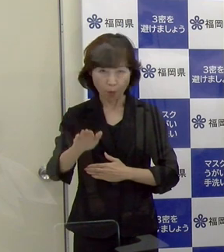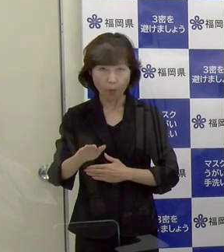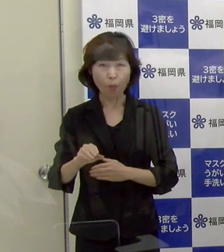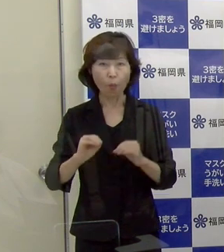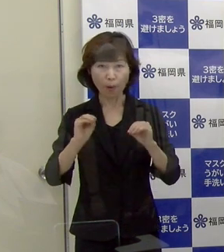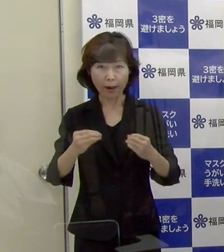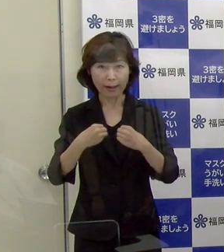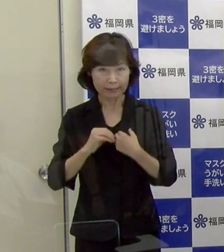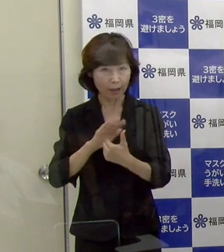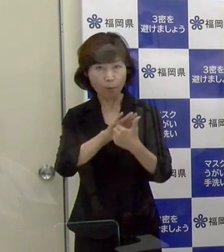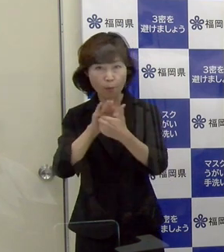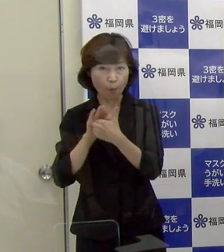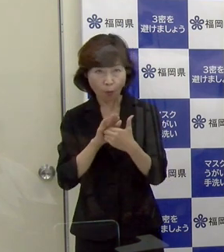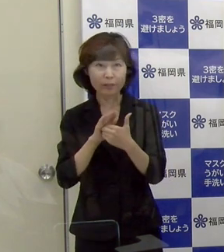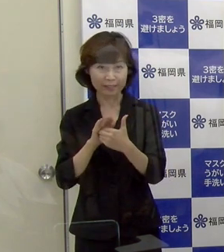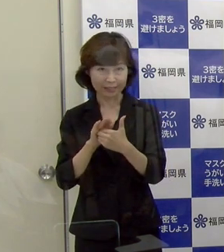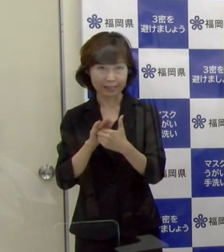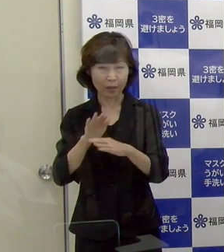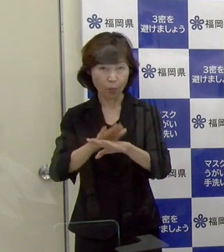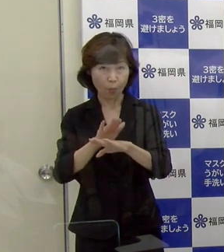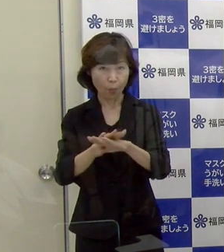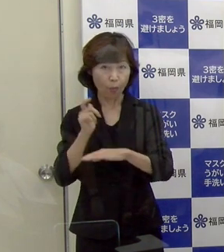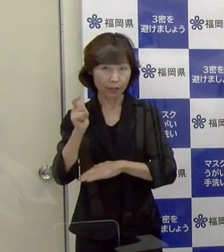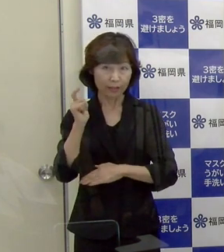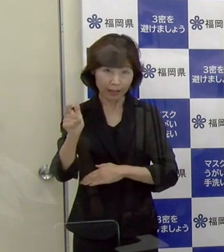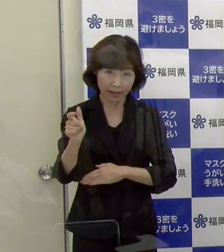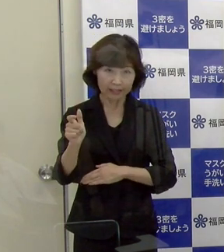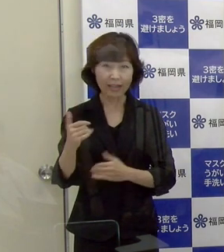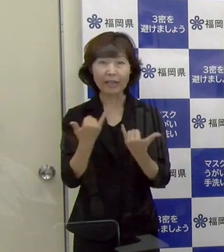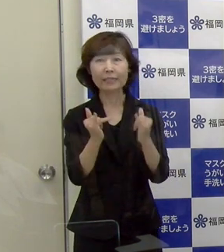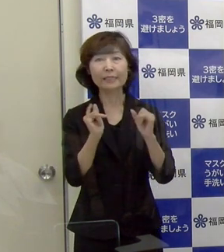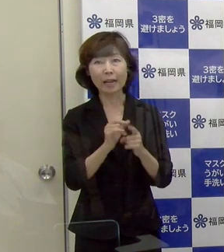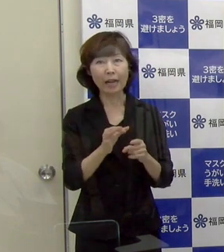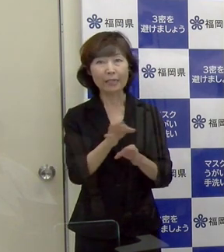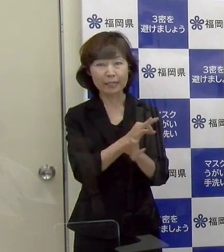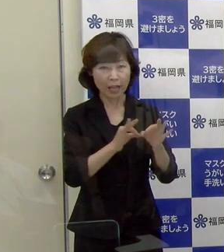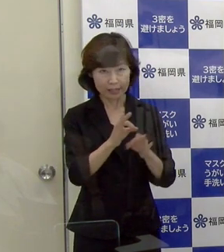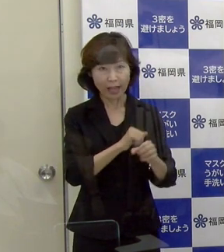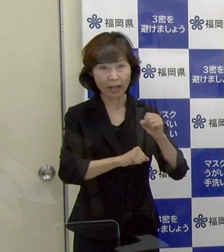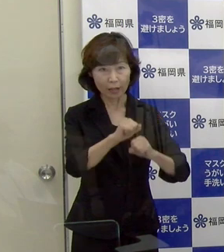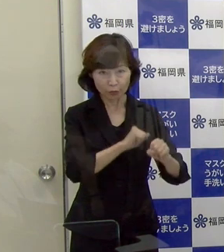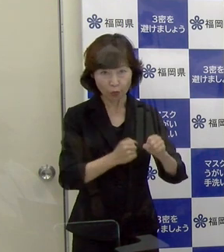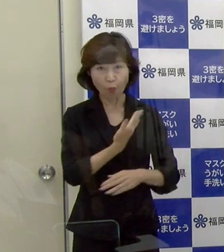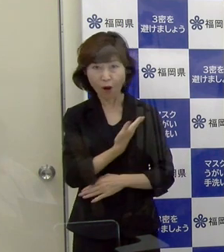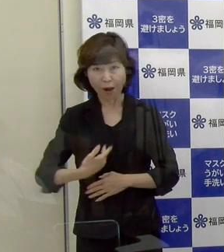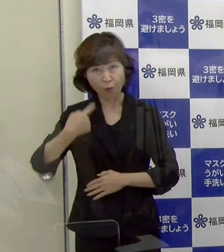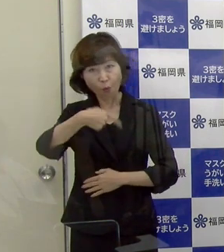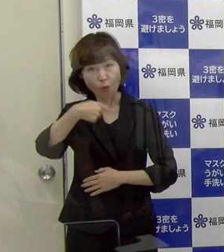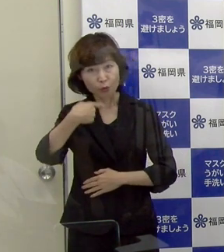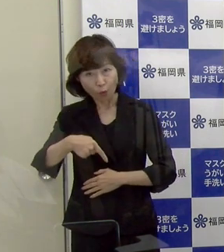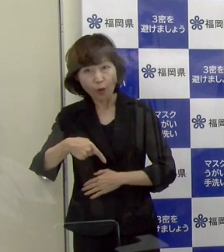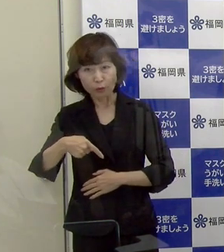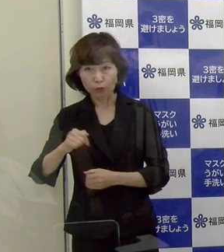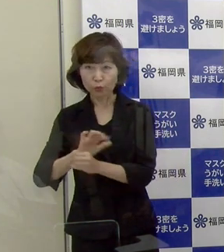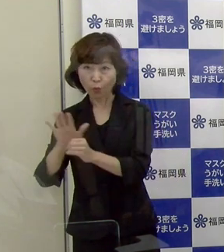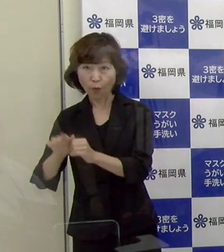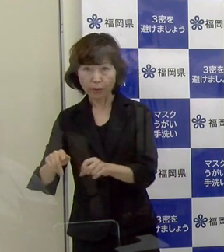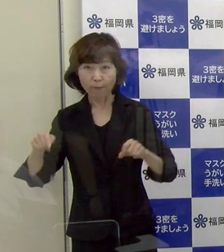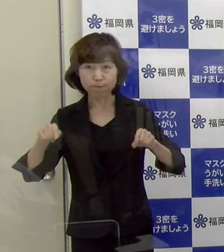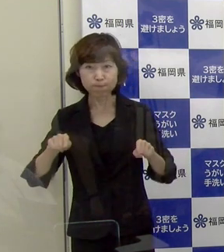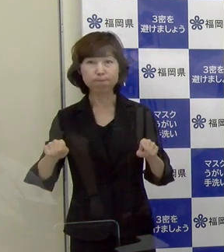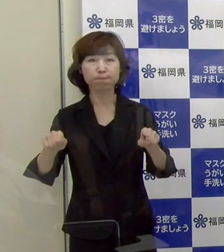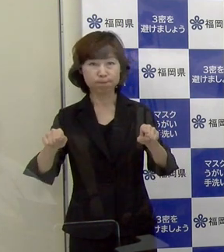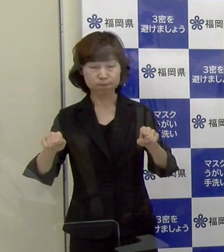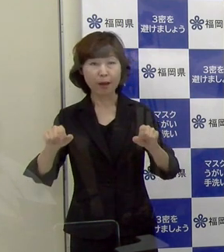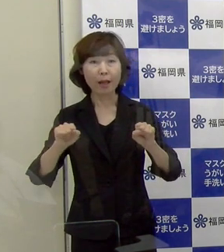徹底しつつ社会経済活動学校教育活動との両立を図っていくため現段階